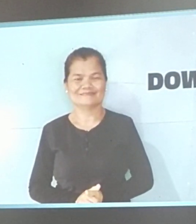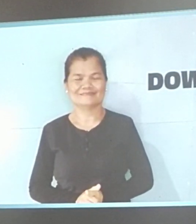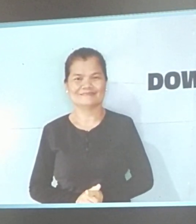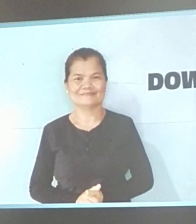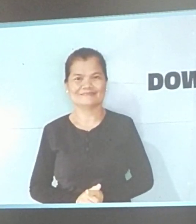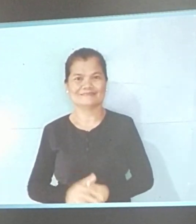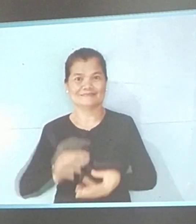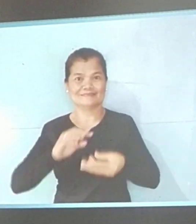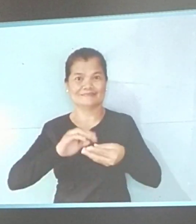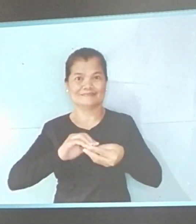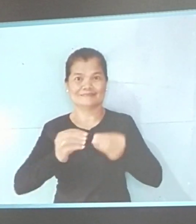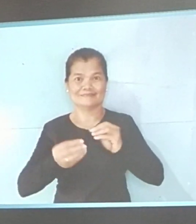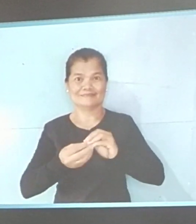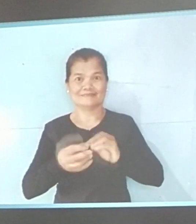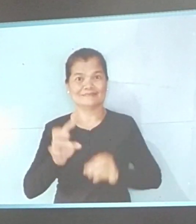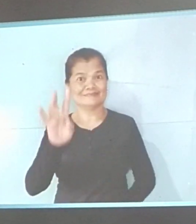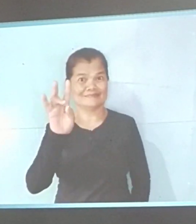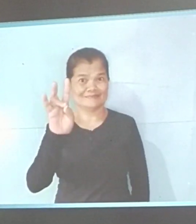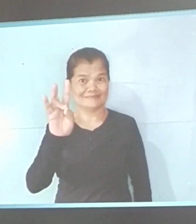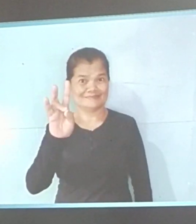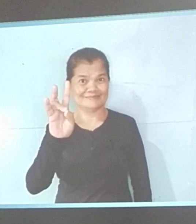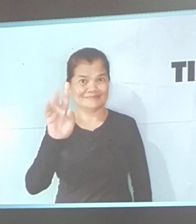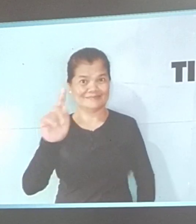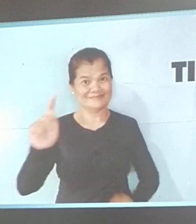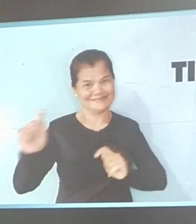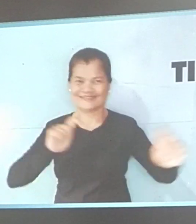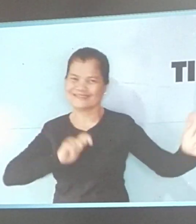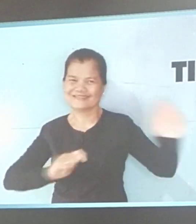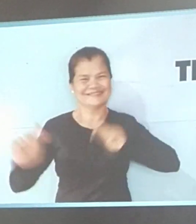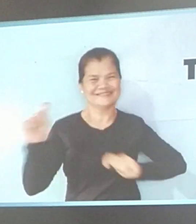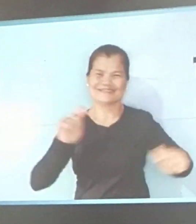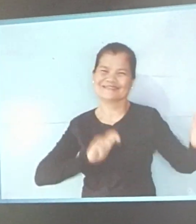Next. Number Number 7. 7.